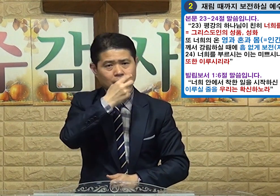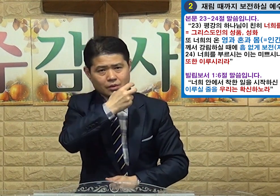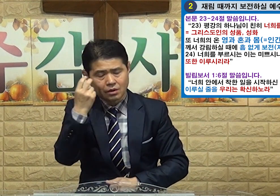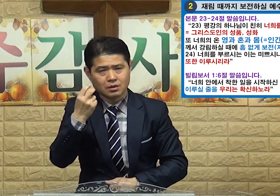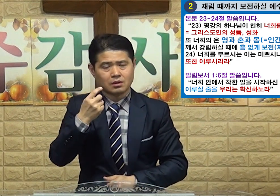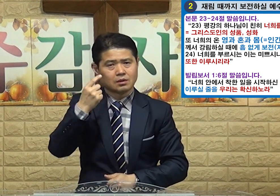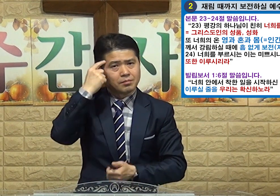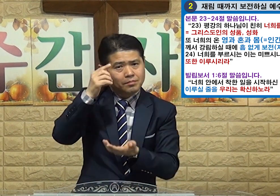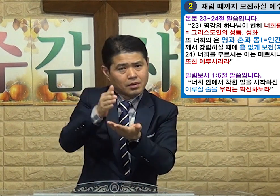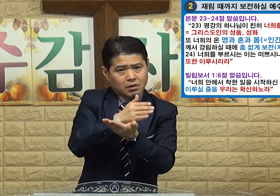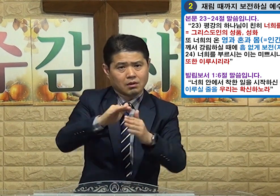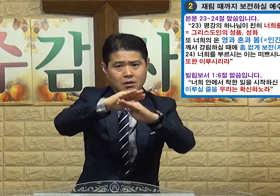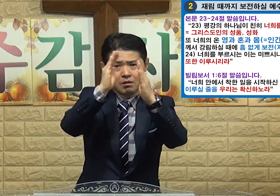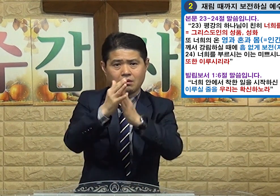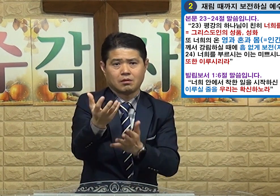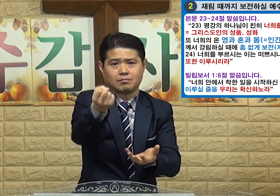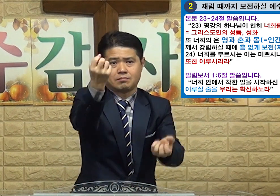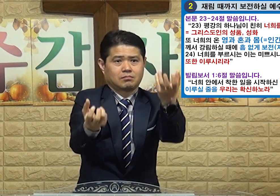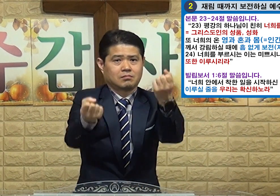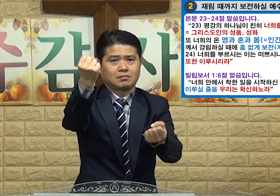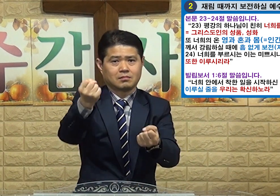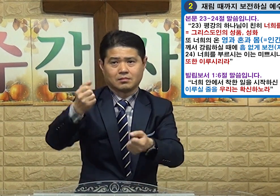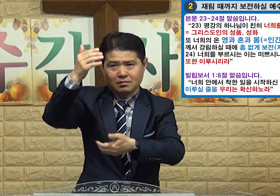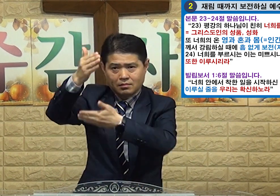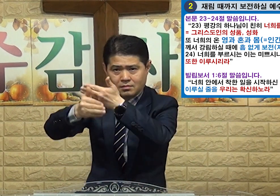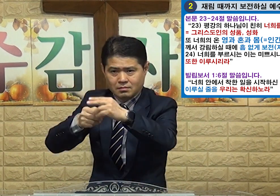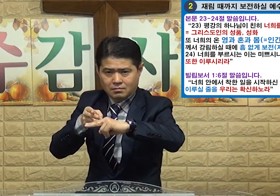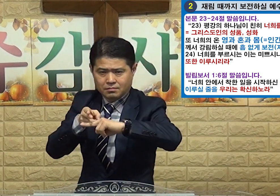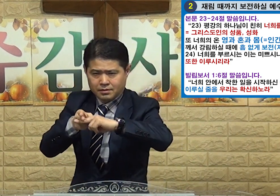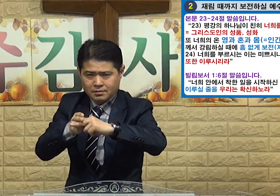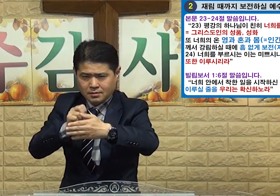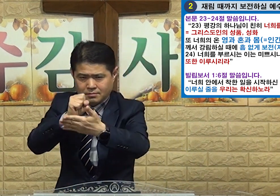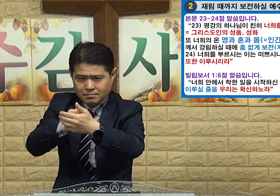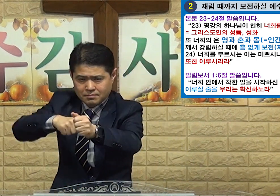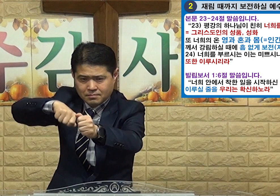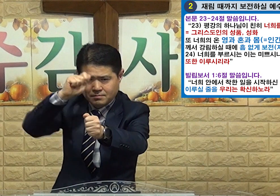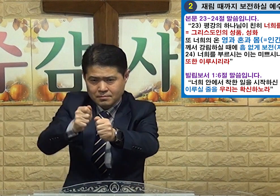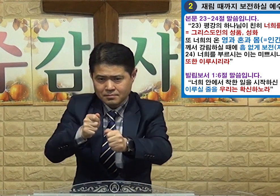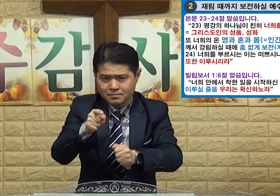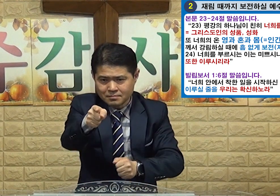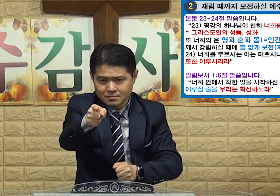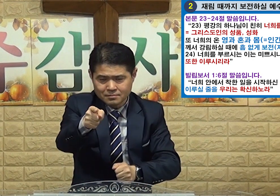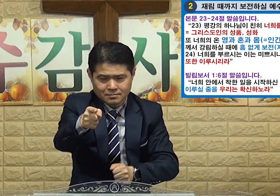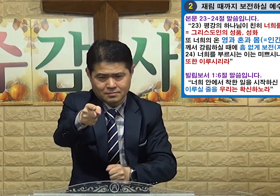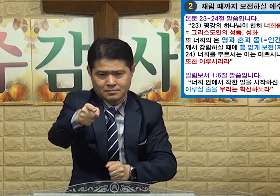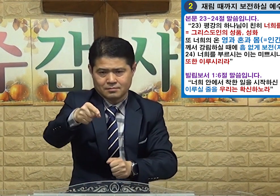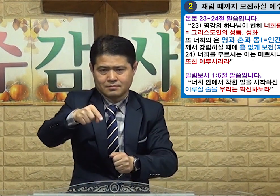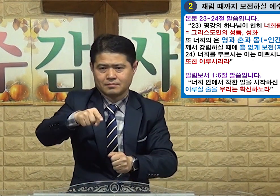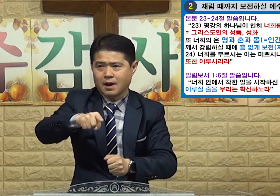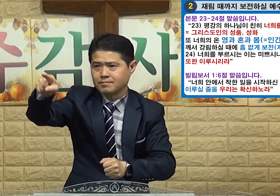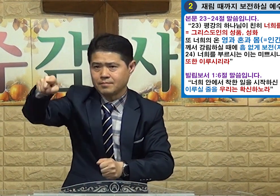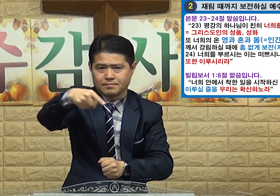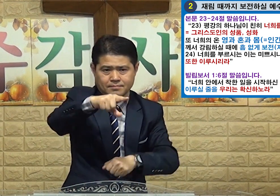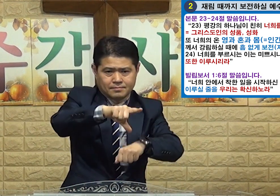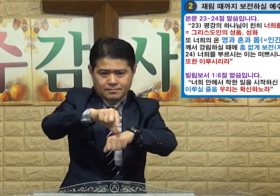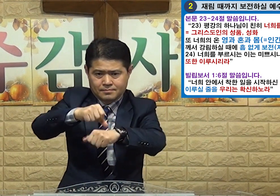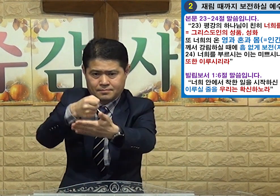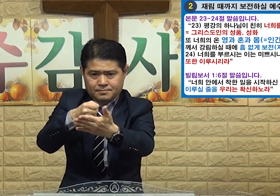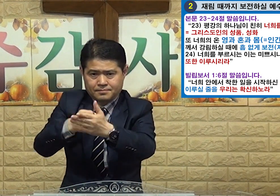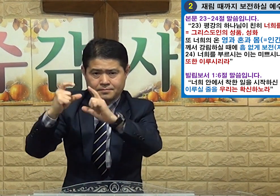세상 지식과 훌륭한 분별력이 다 각자가 가지고 있지만 어떤 사람 경우에는